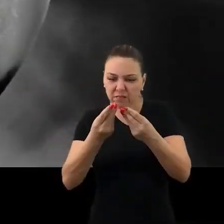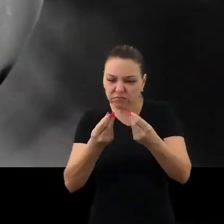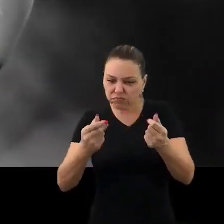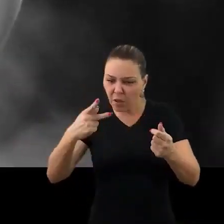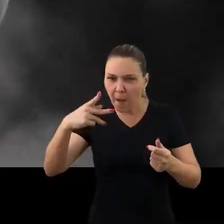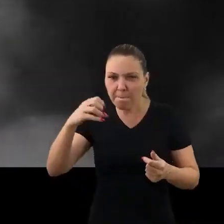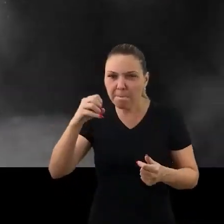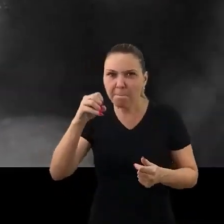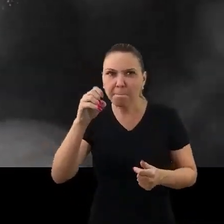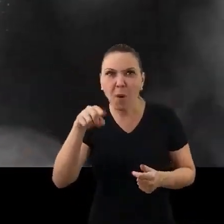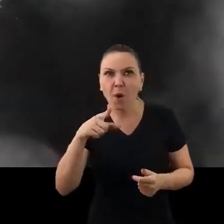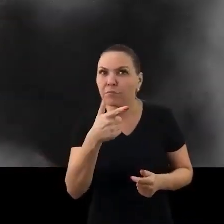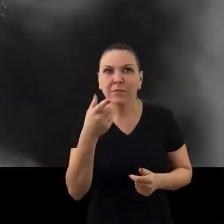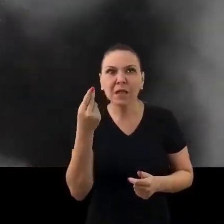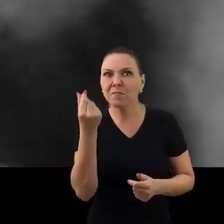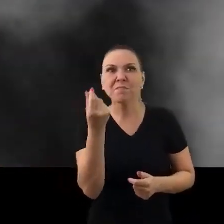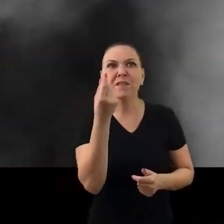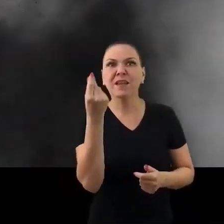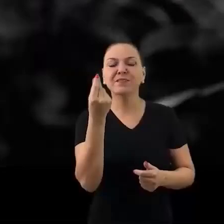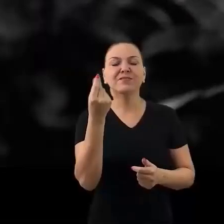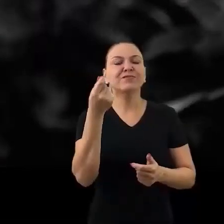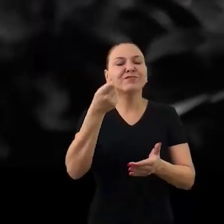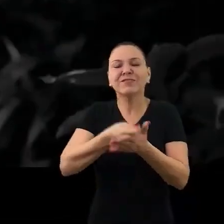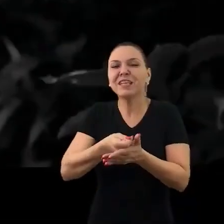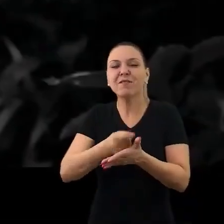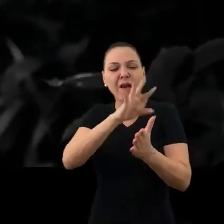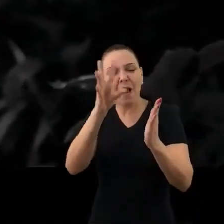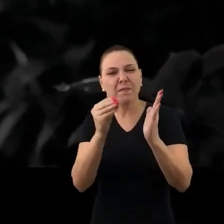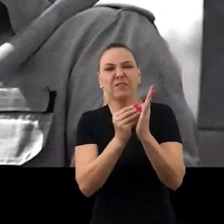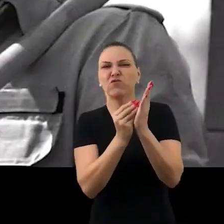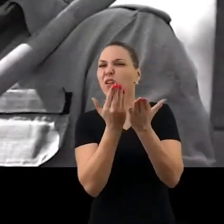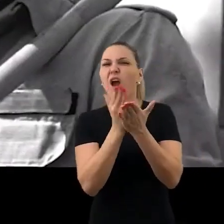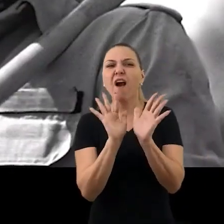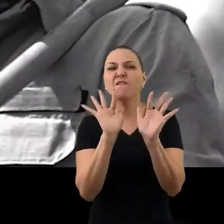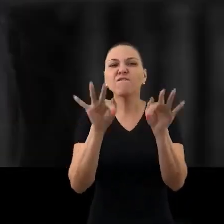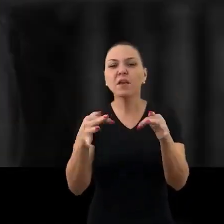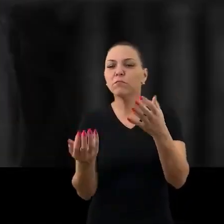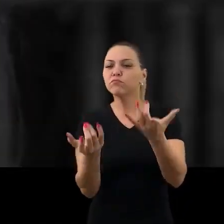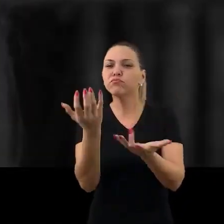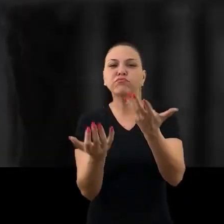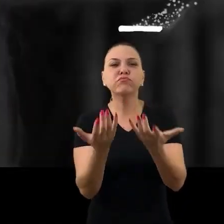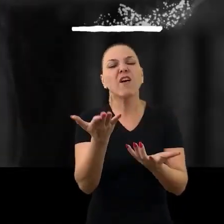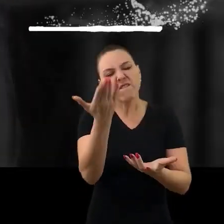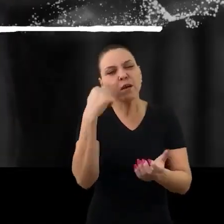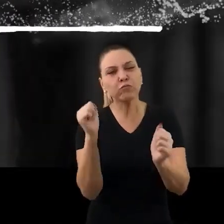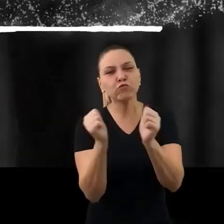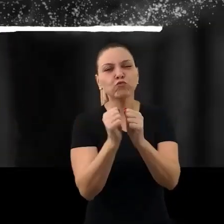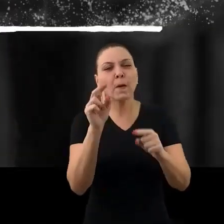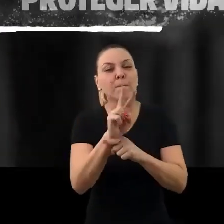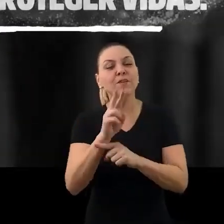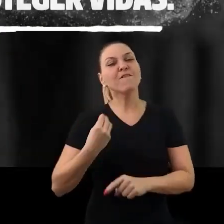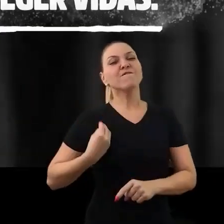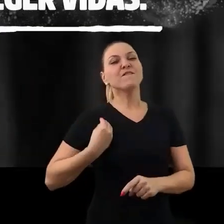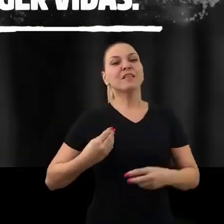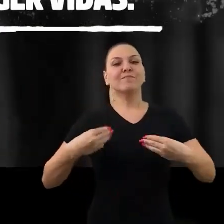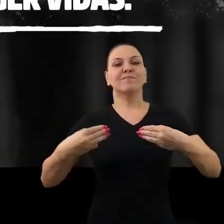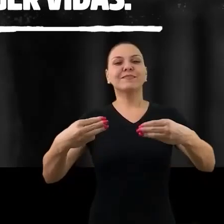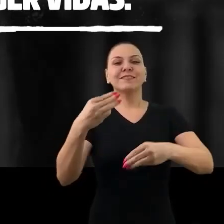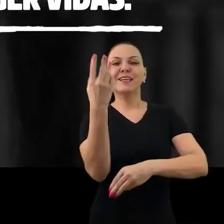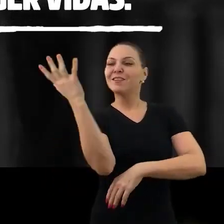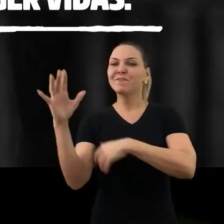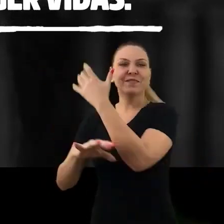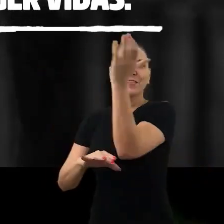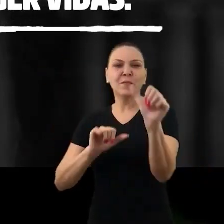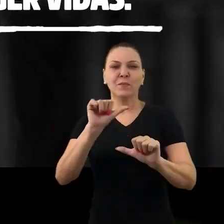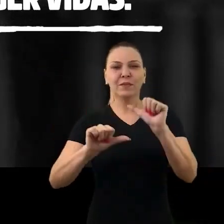o que não tem preço. Vidas. Amazônia sem incêndios. Vamos juntos proteger vidas. Ministério